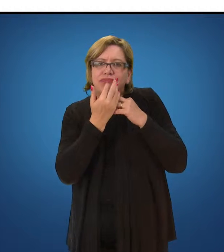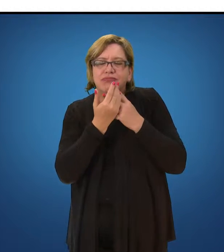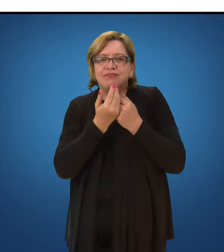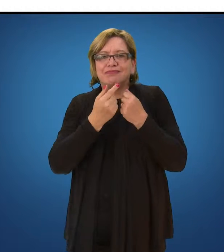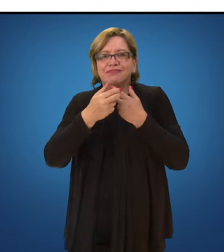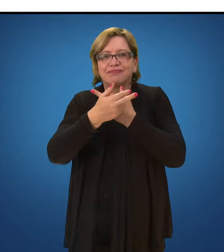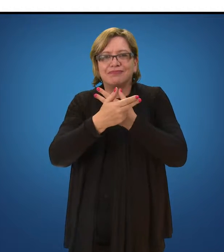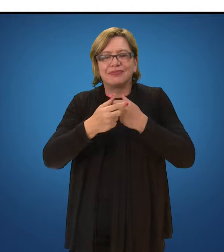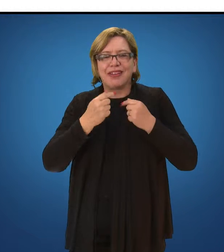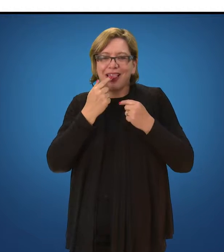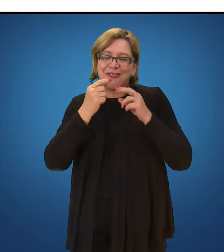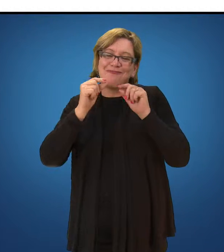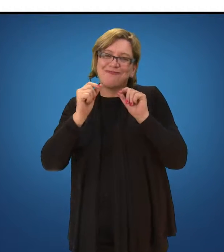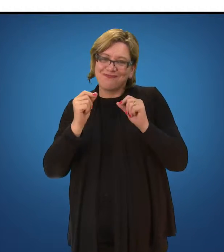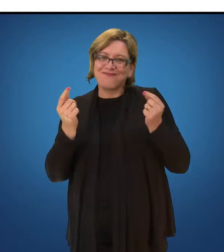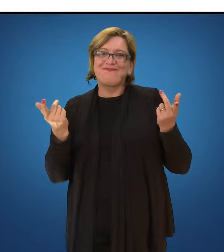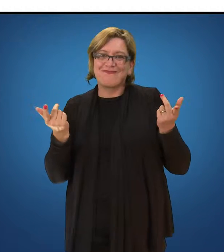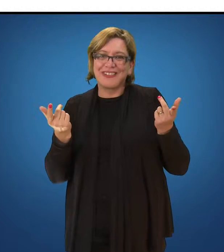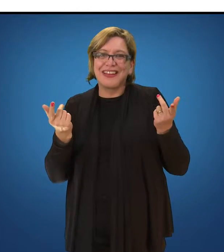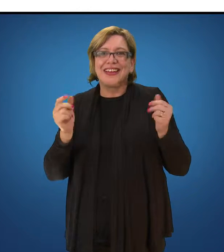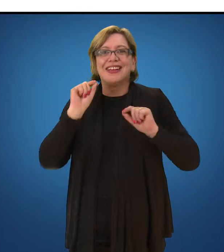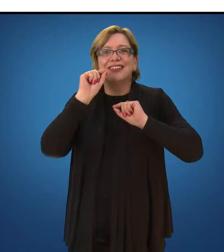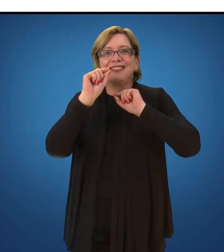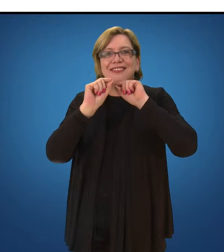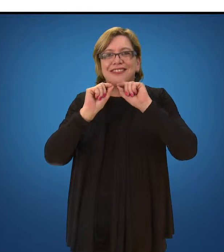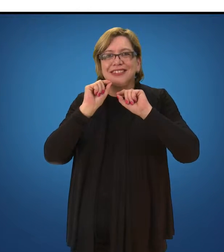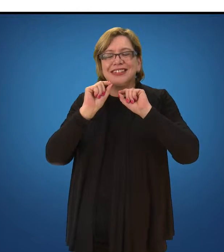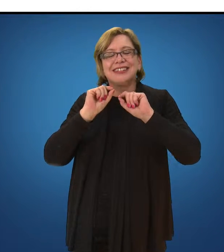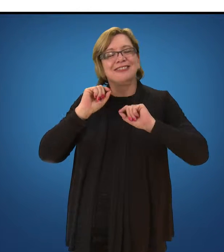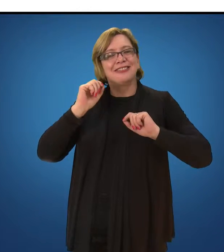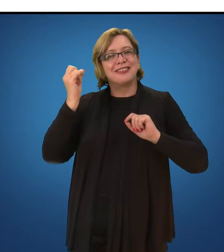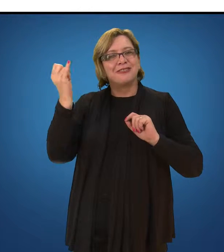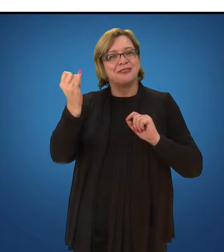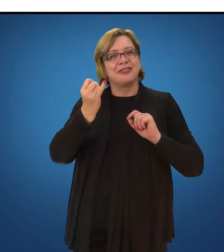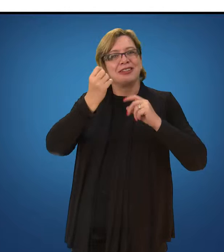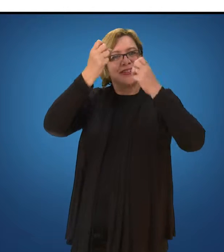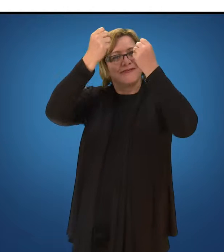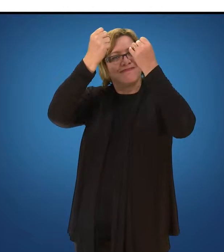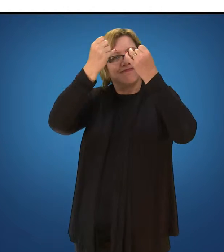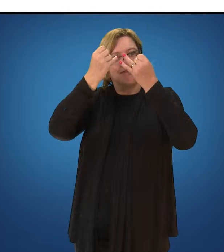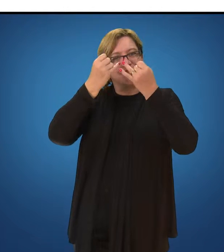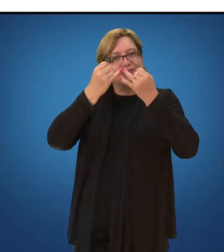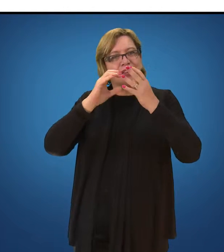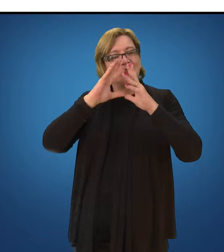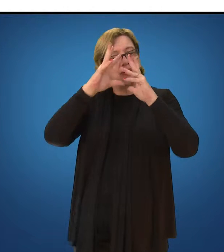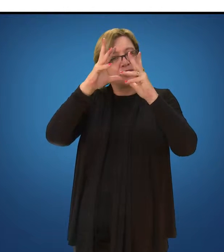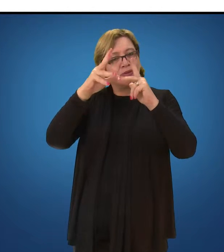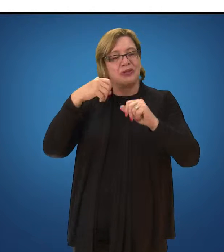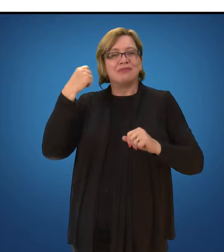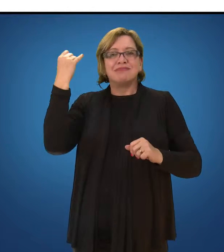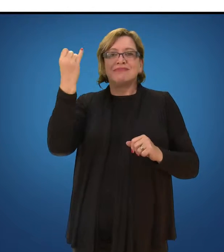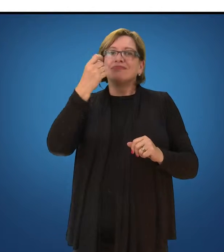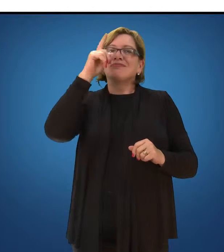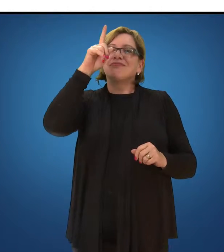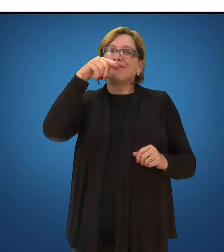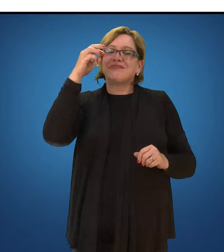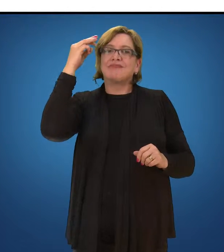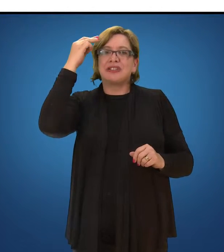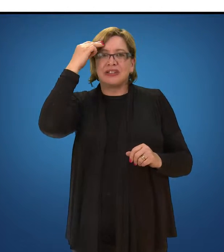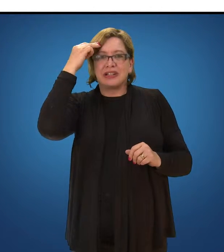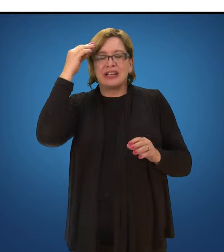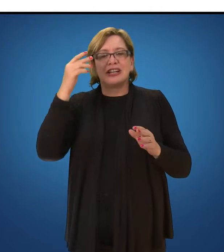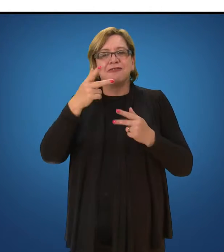e sabores. Bem, o fato é que todos esses elementos entram na composição da memória e os cientistas